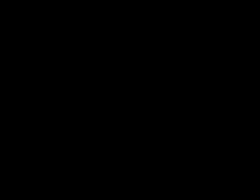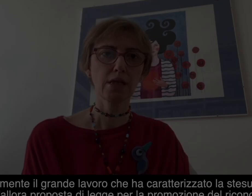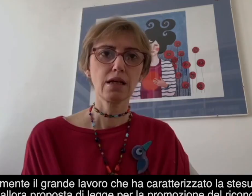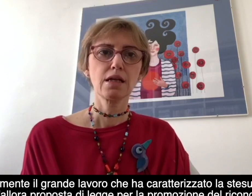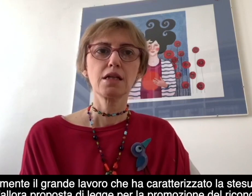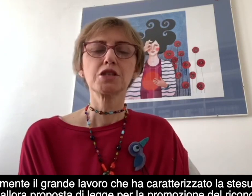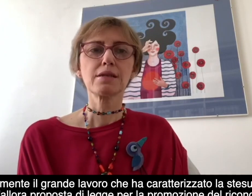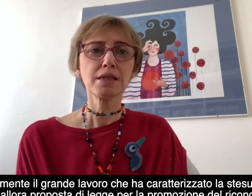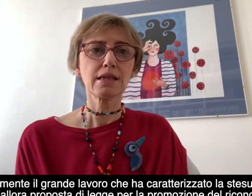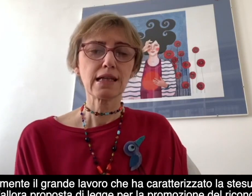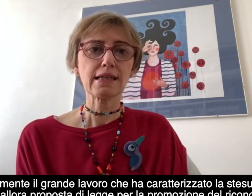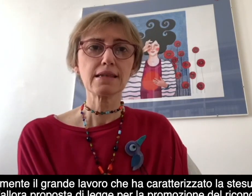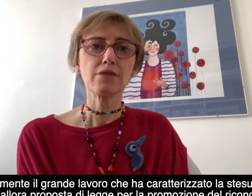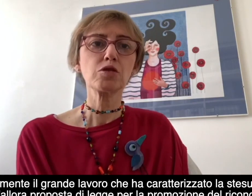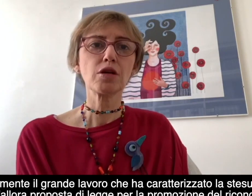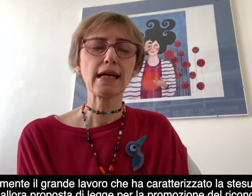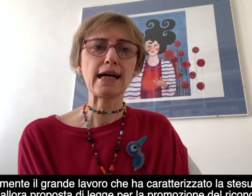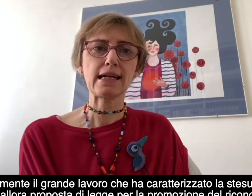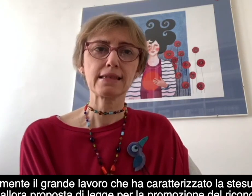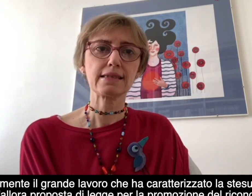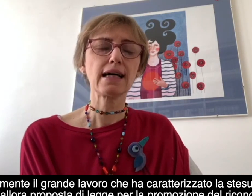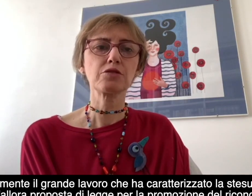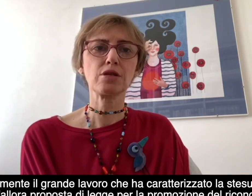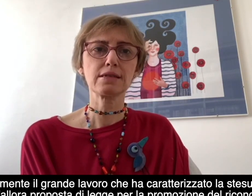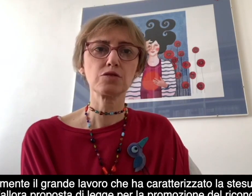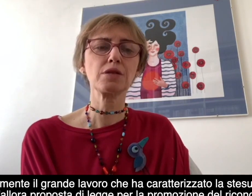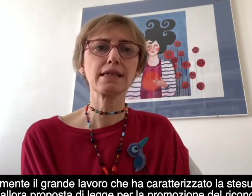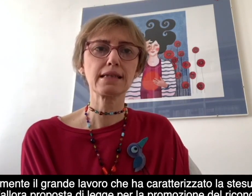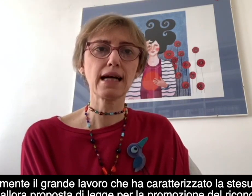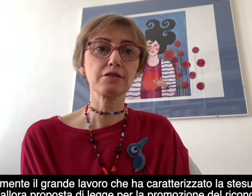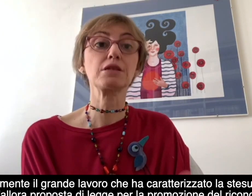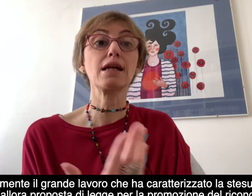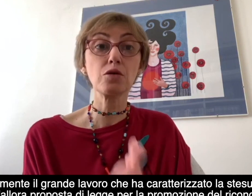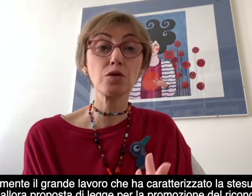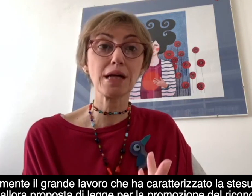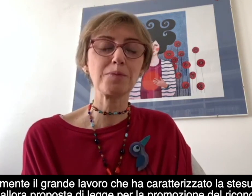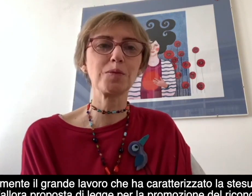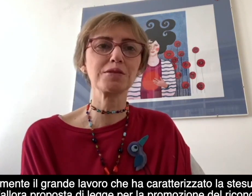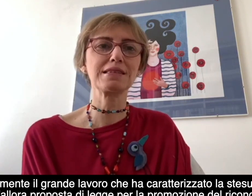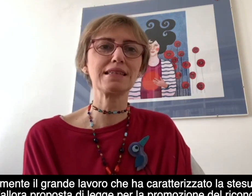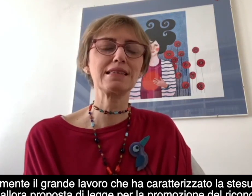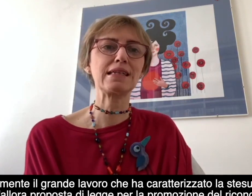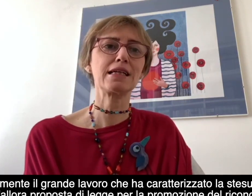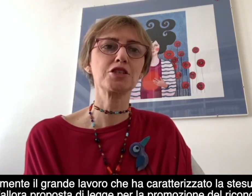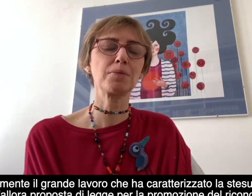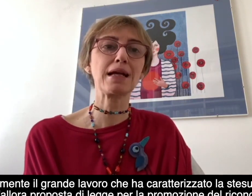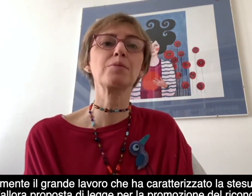certamente il grande lavoro che ha caratterizzato la stesura del testo dell'allora proposta di legge per la promozione